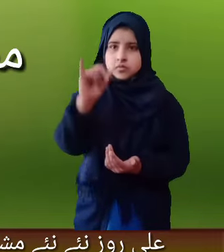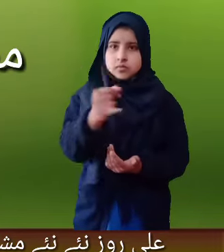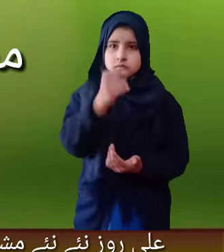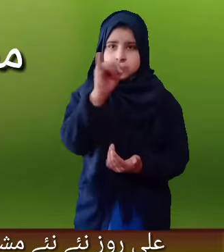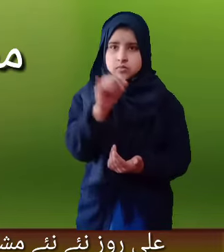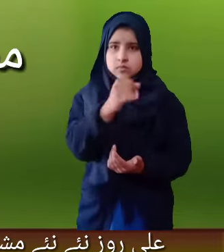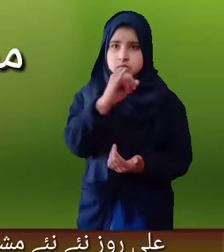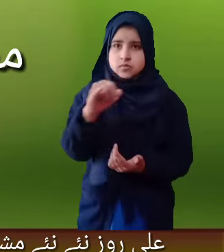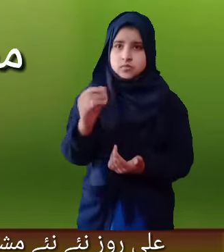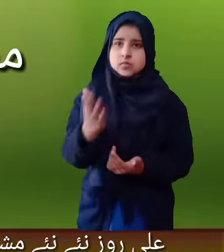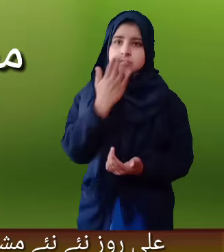मुशाहिदे करता है।